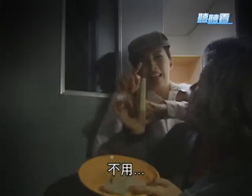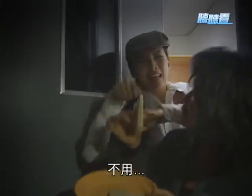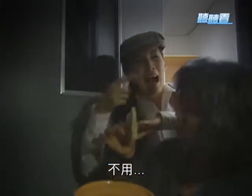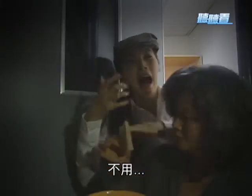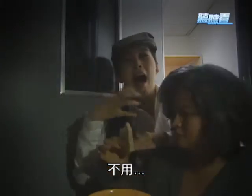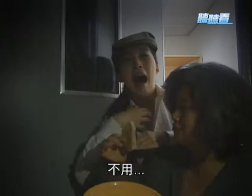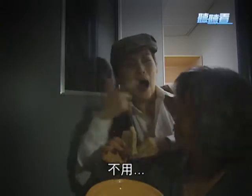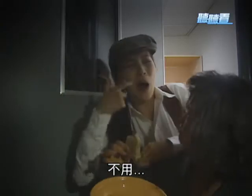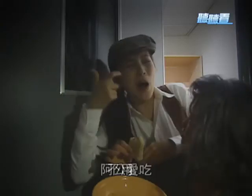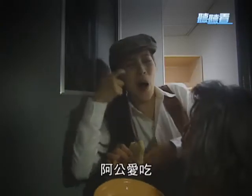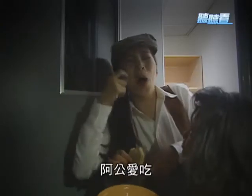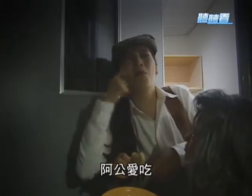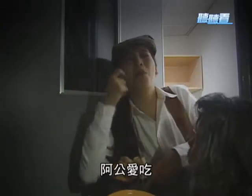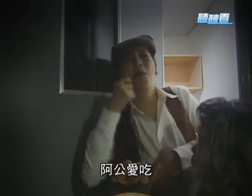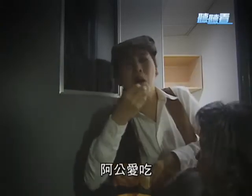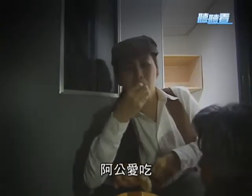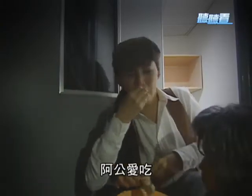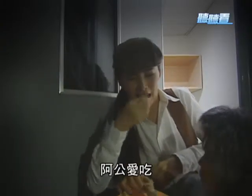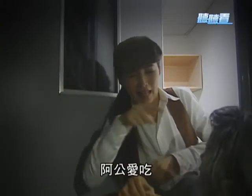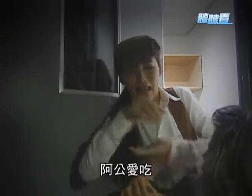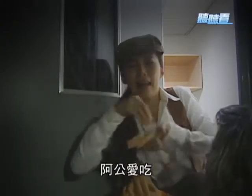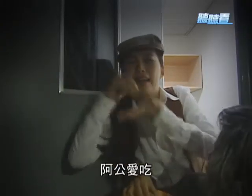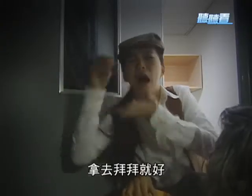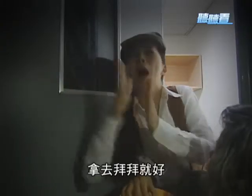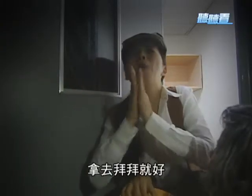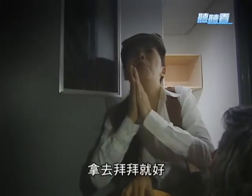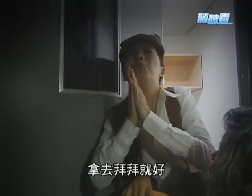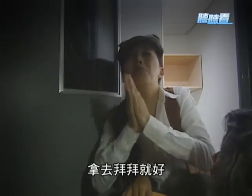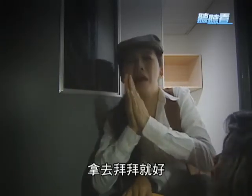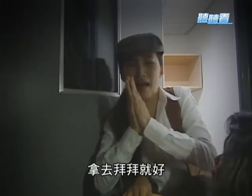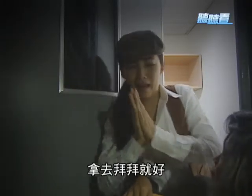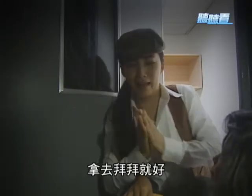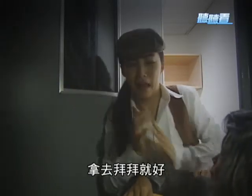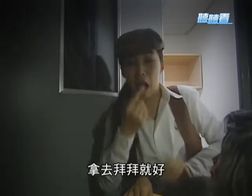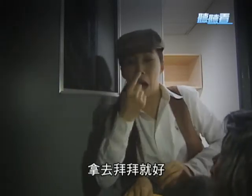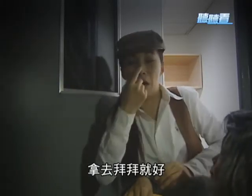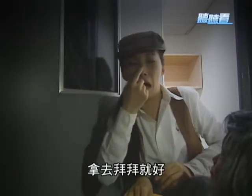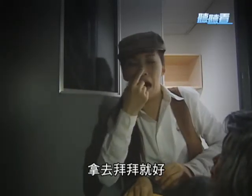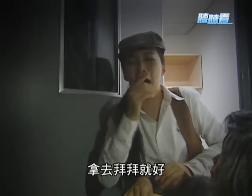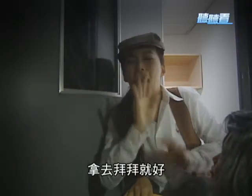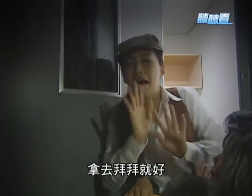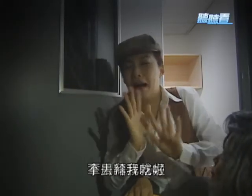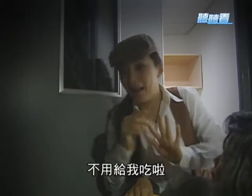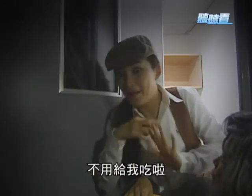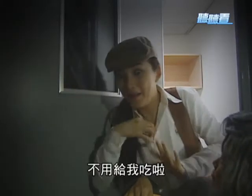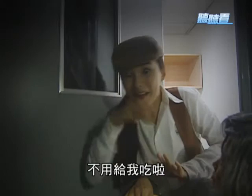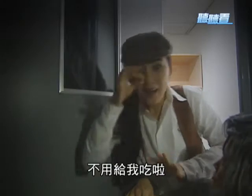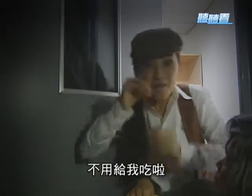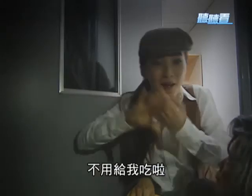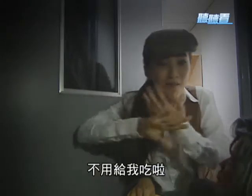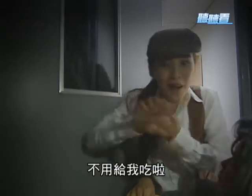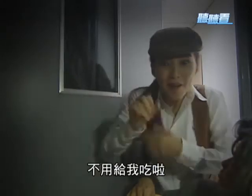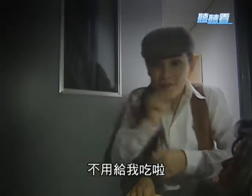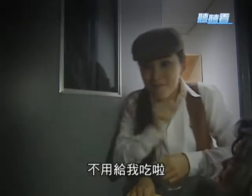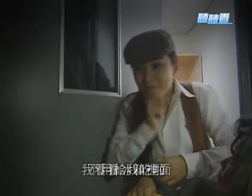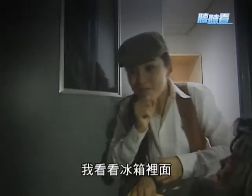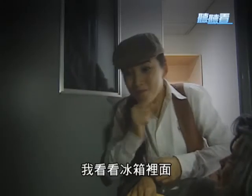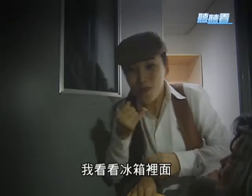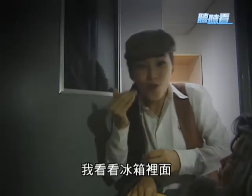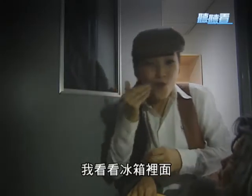不用，阿公爱吃，拿去拜拜就好，不用给我吃啦，我看看冰箱里面还有